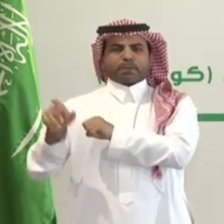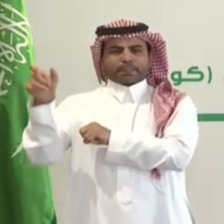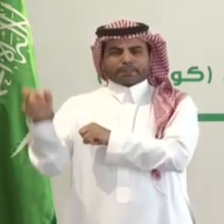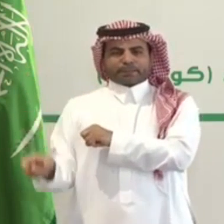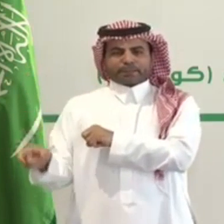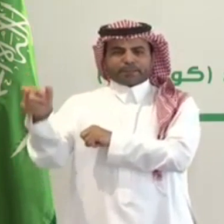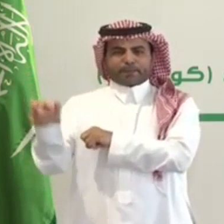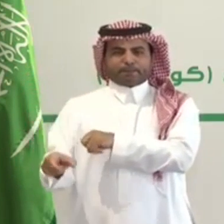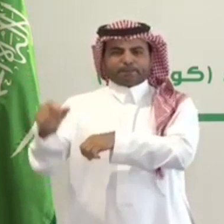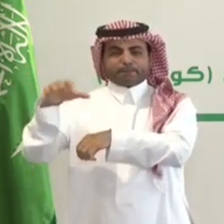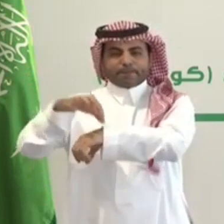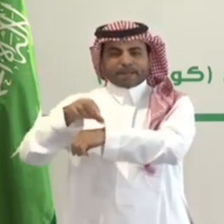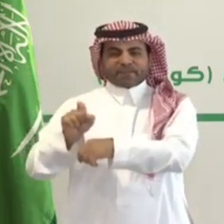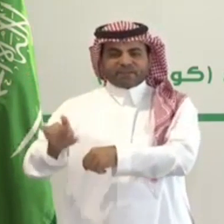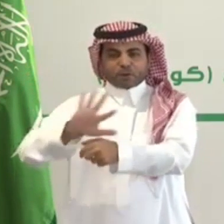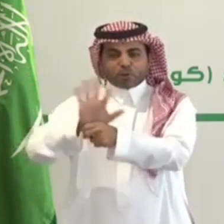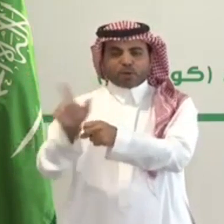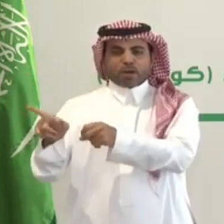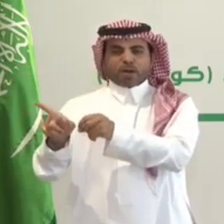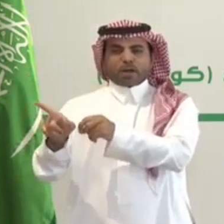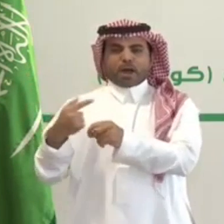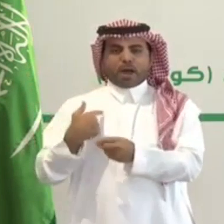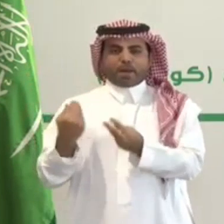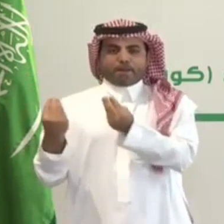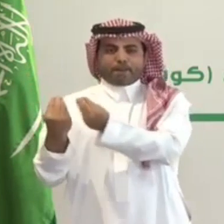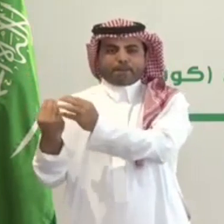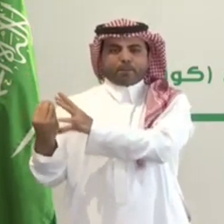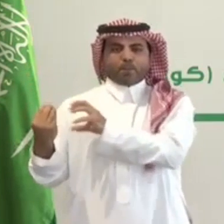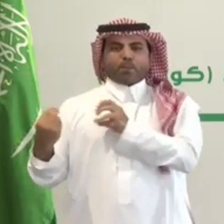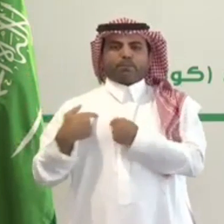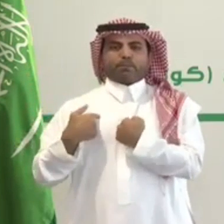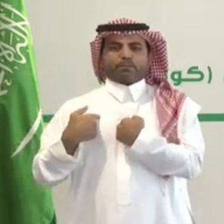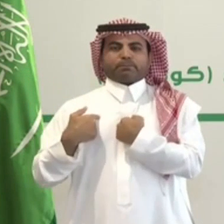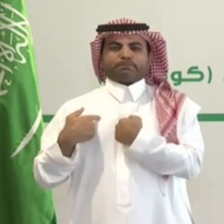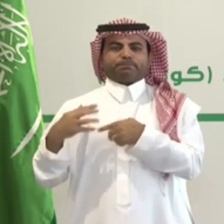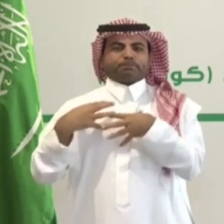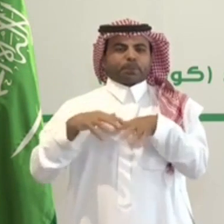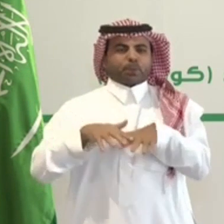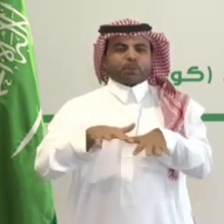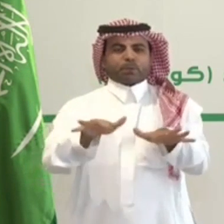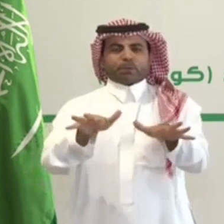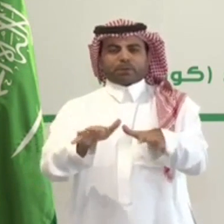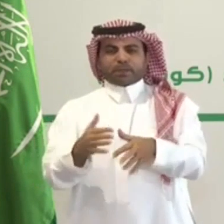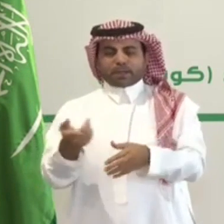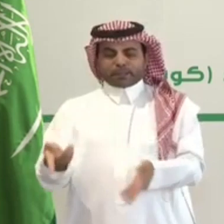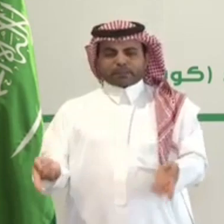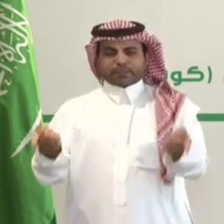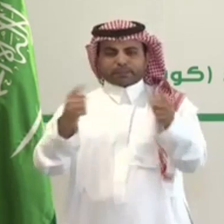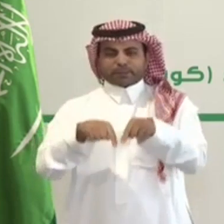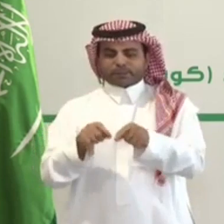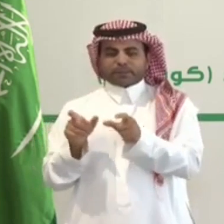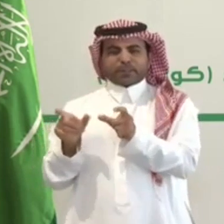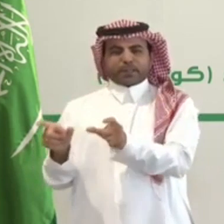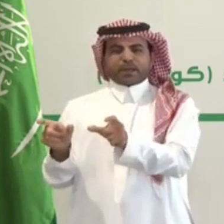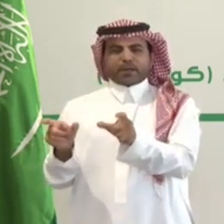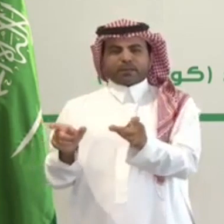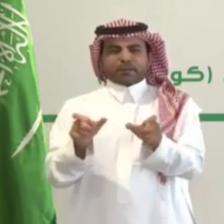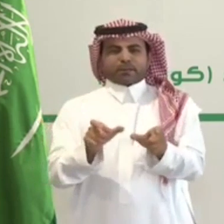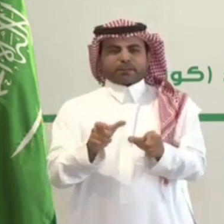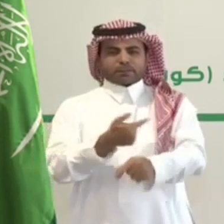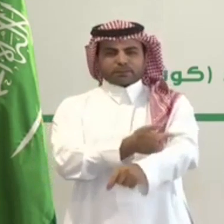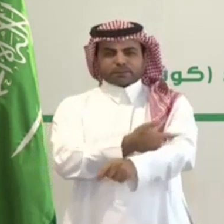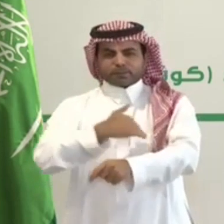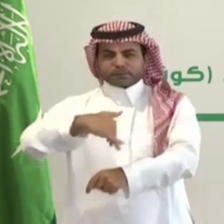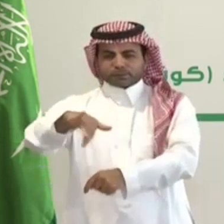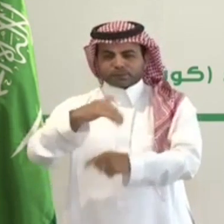تم إعلانها سابقا. هذه الحالات أيضا بشكل مسبق كانت تحت المتابعة والمراقبة